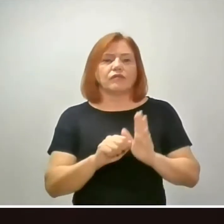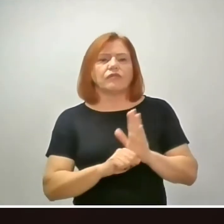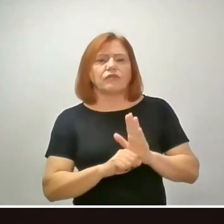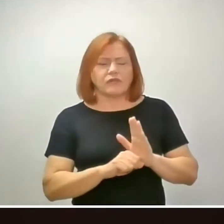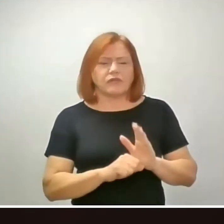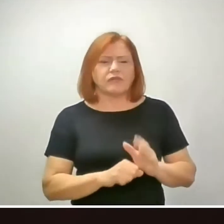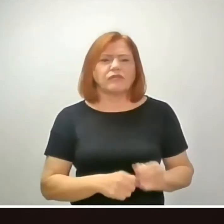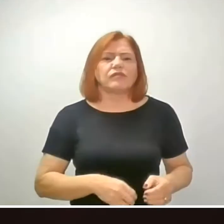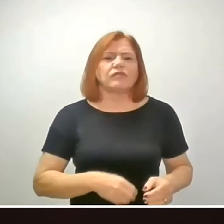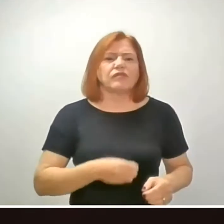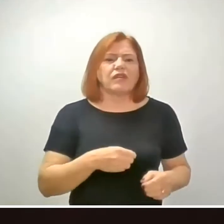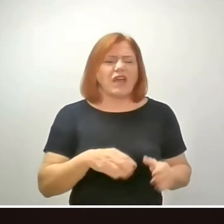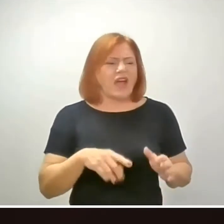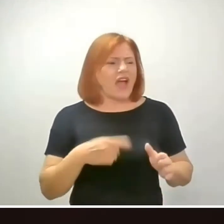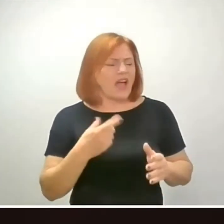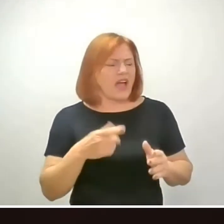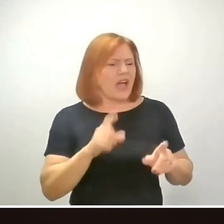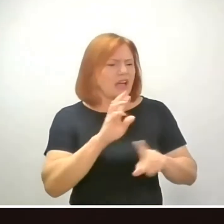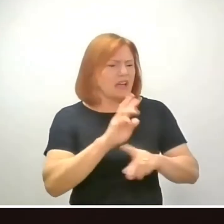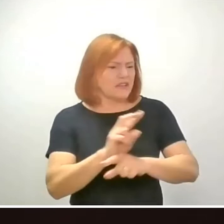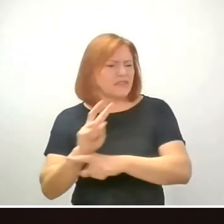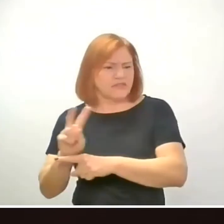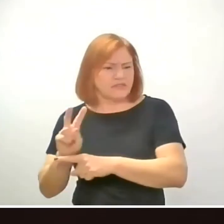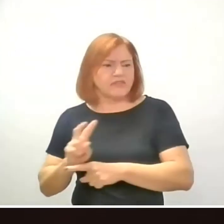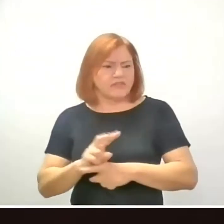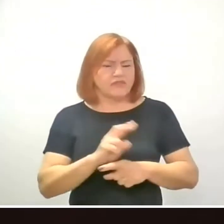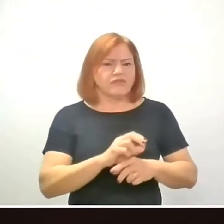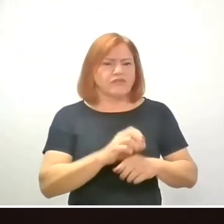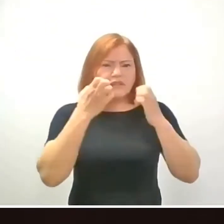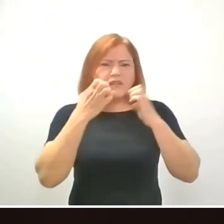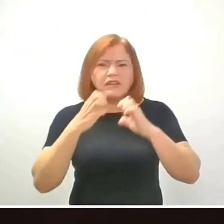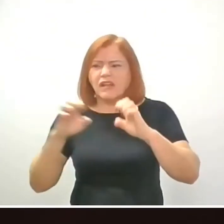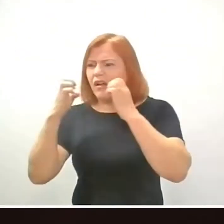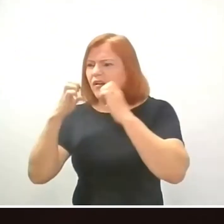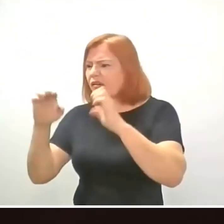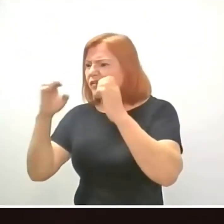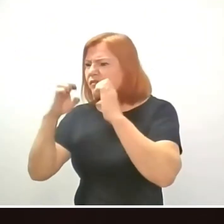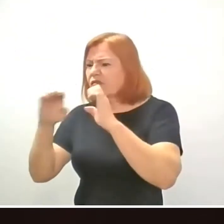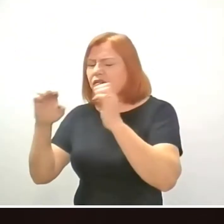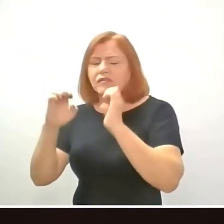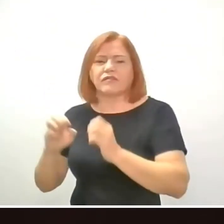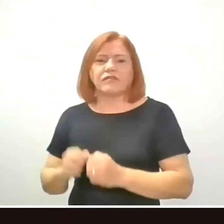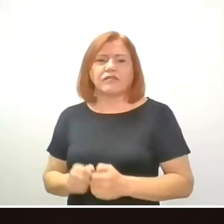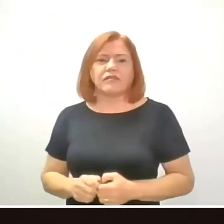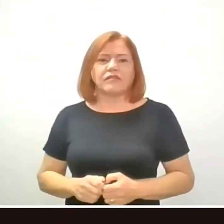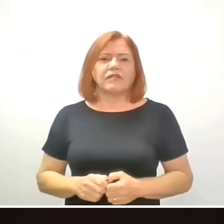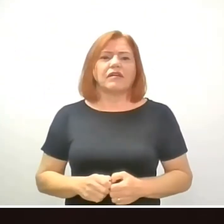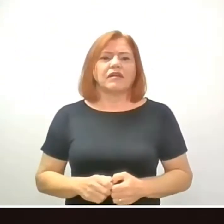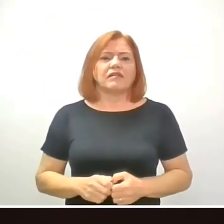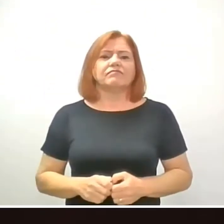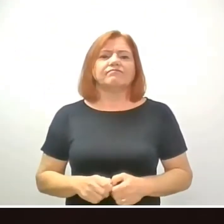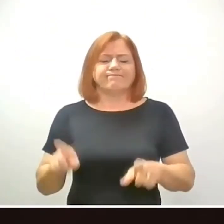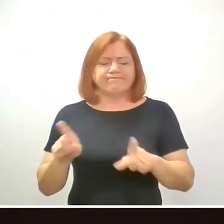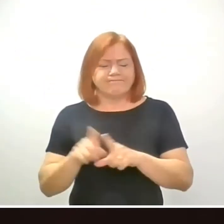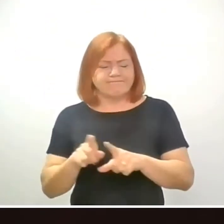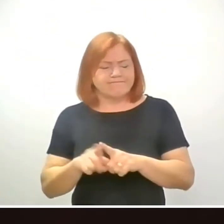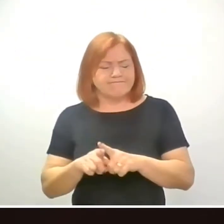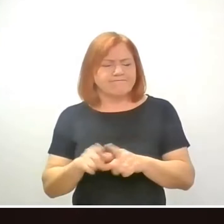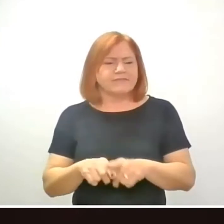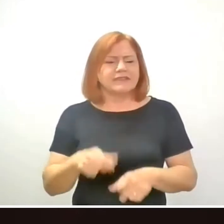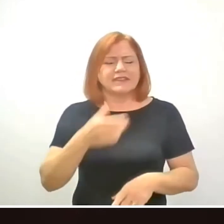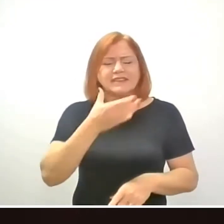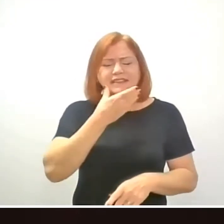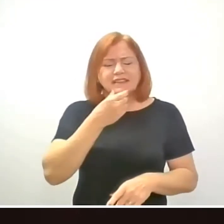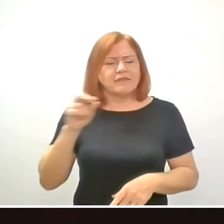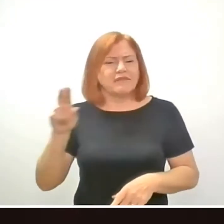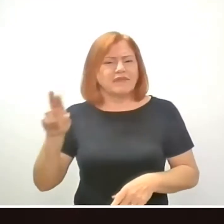cuidar do CEAP, dos nossos comportores, e também lembre-se dos irmãos necessitados nessa hora difícil da pandemia.